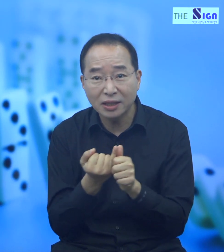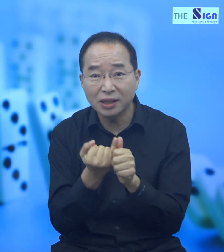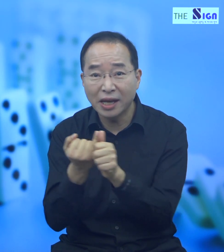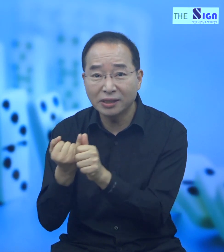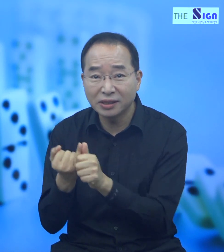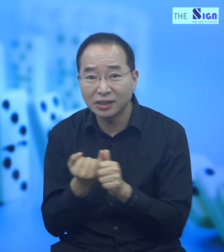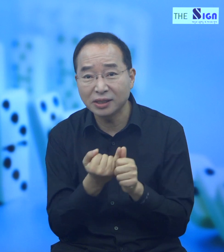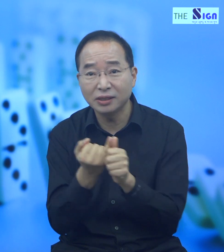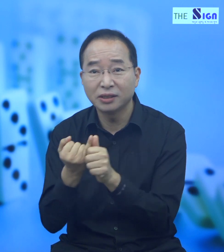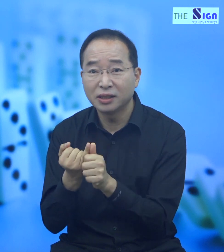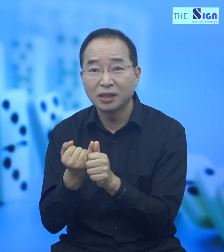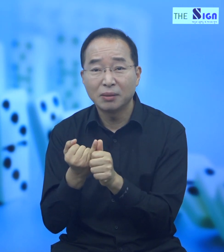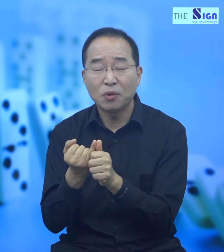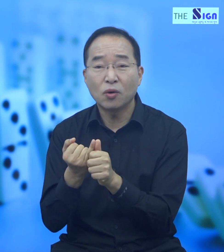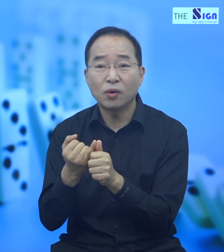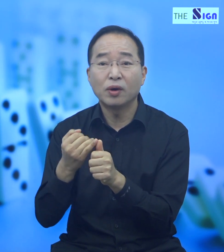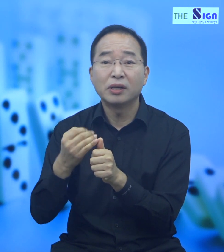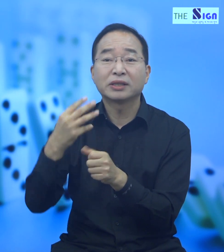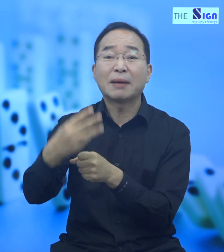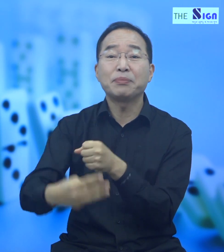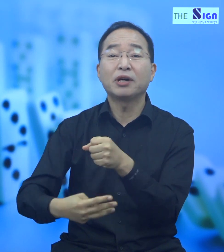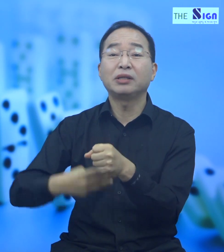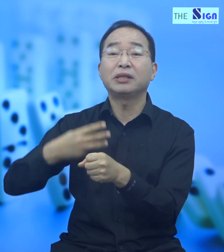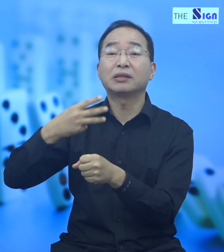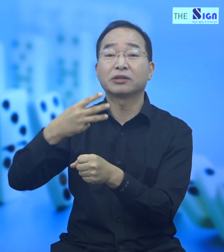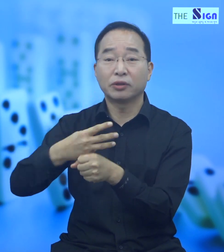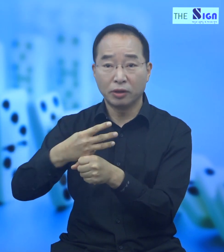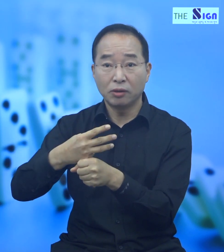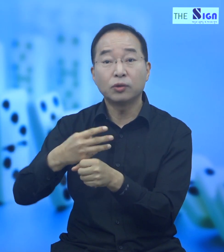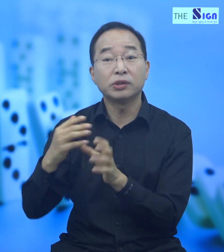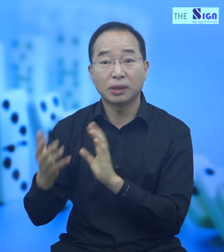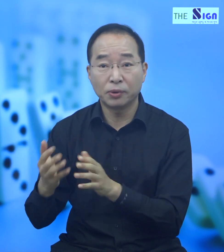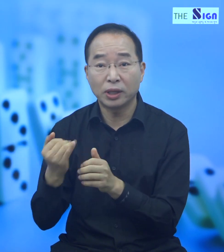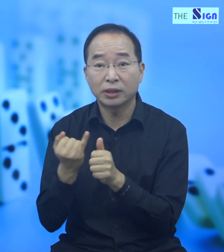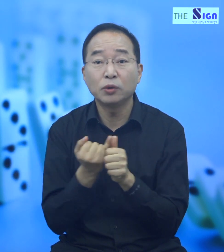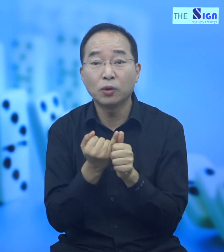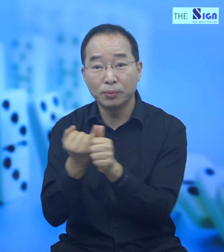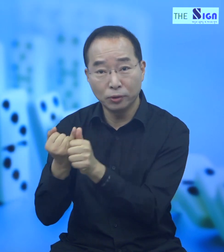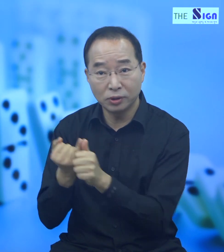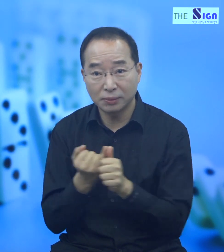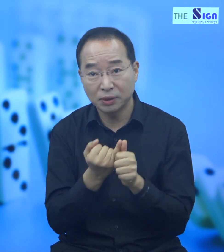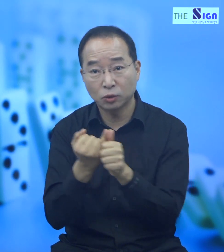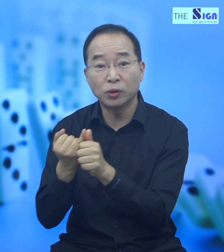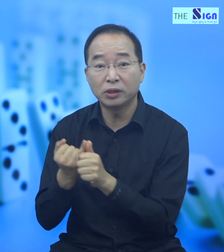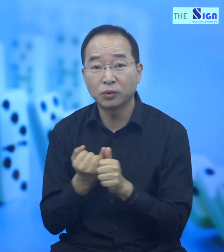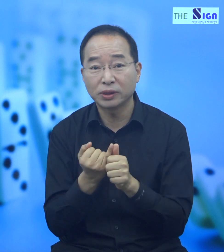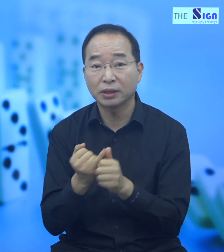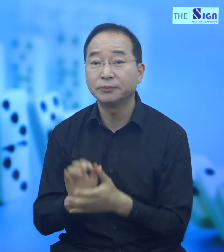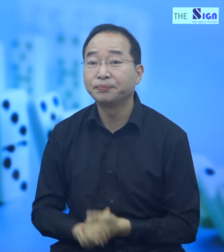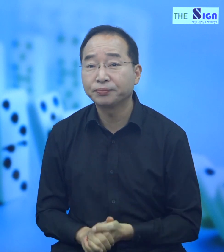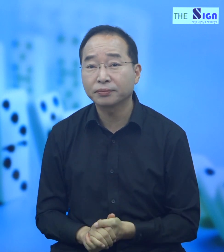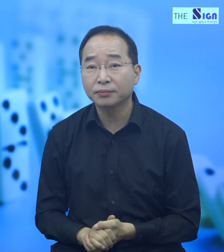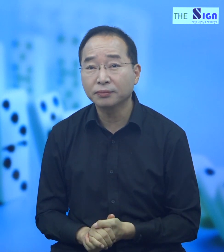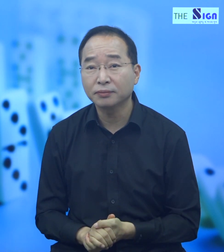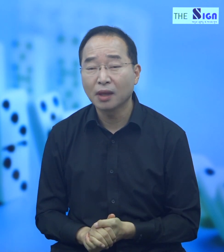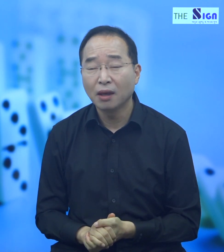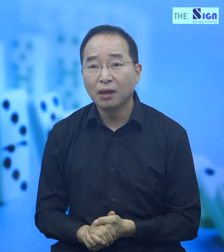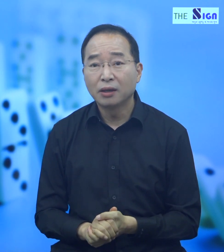생활을 한 지 뭐 3년이 됐어요. 이런 식의 표현할 때 이런 표현 들어갑니다. 돌리는 동작을. 그